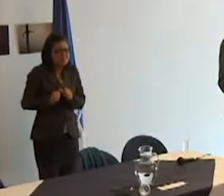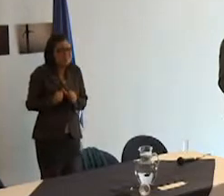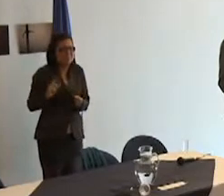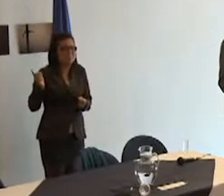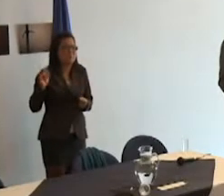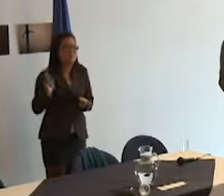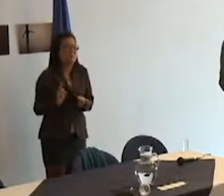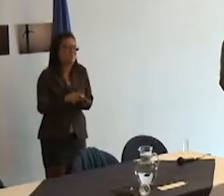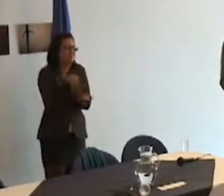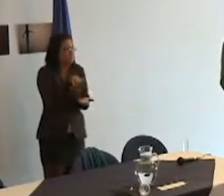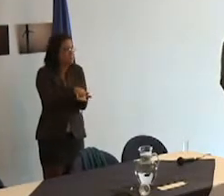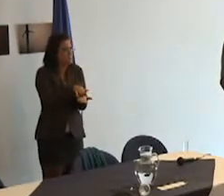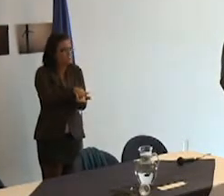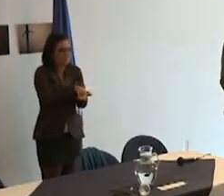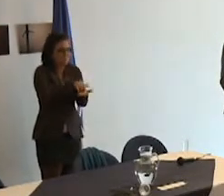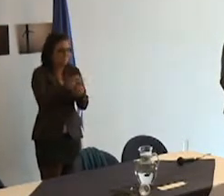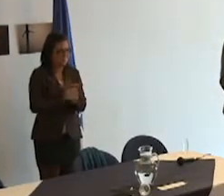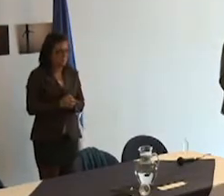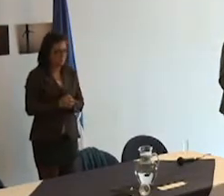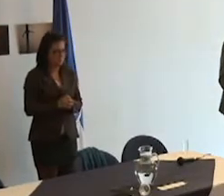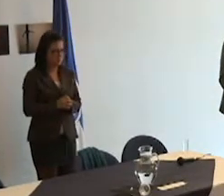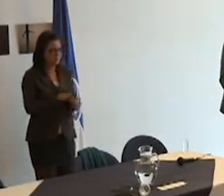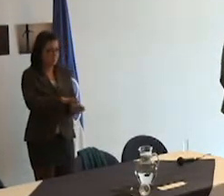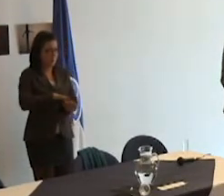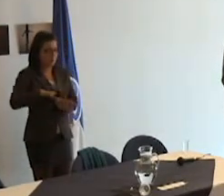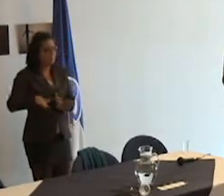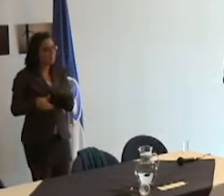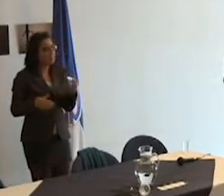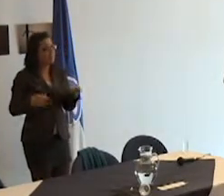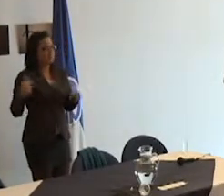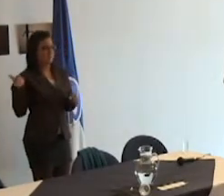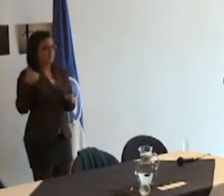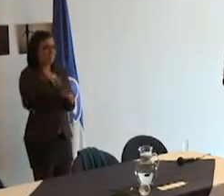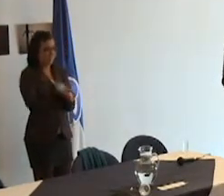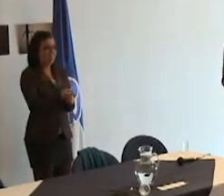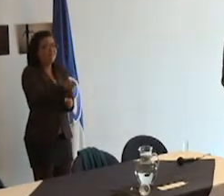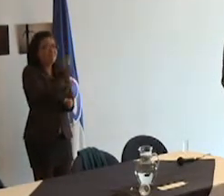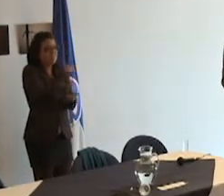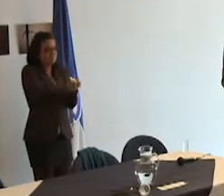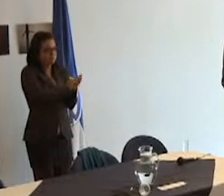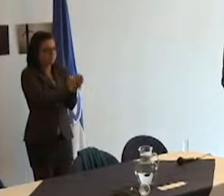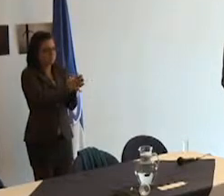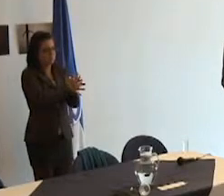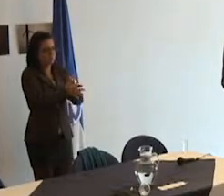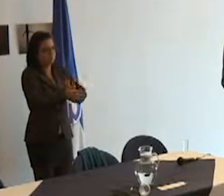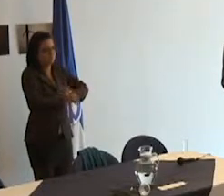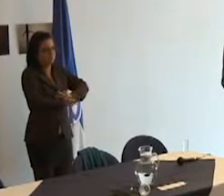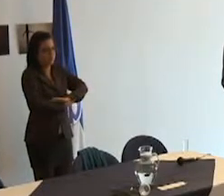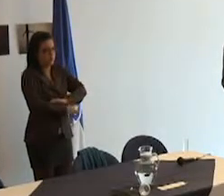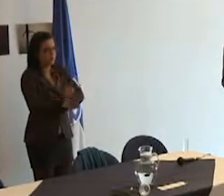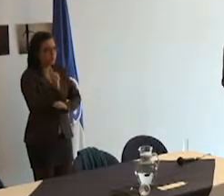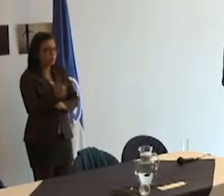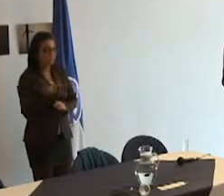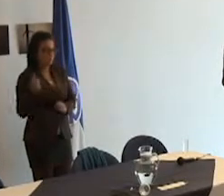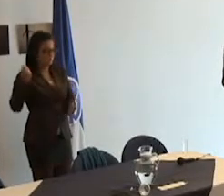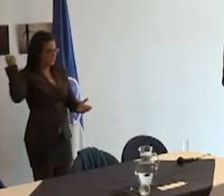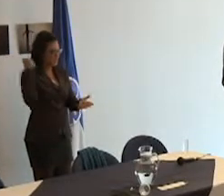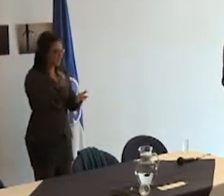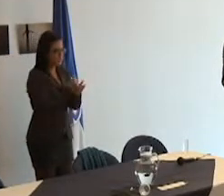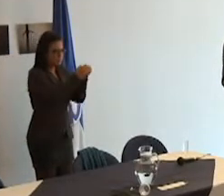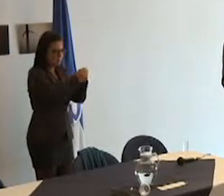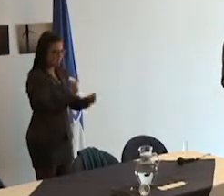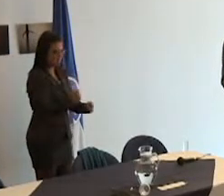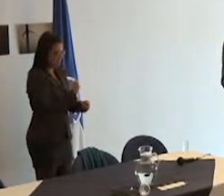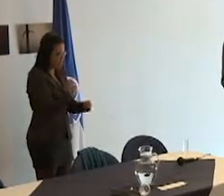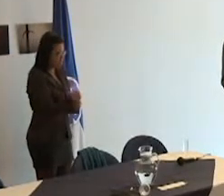durante mucho tiempo. Los indígenas, que fueron casi exterminados en su totalidad por la imposición de formas brutales